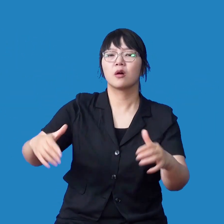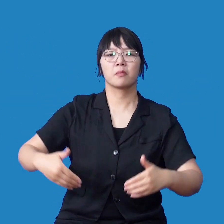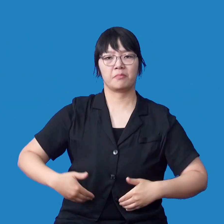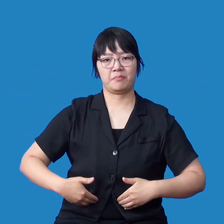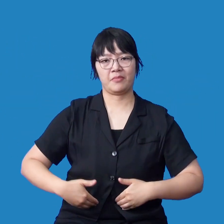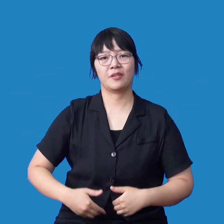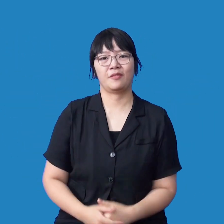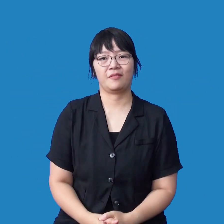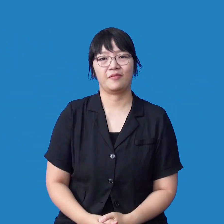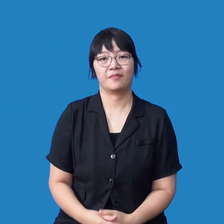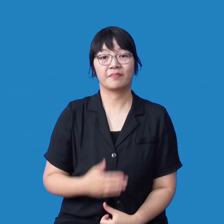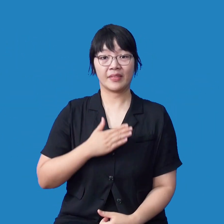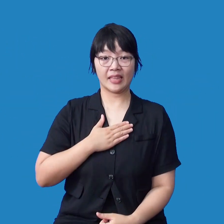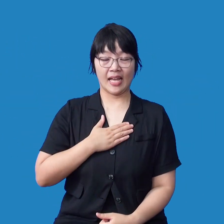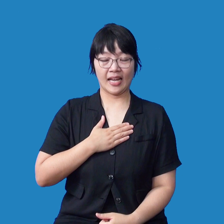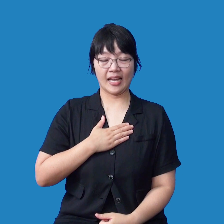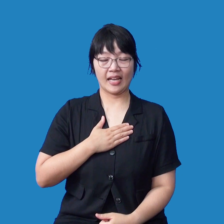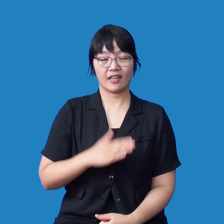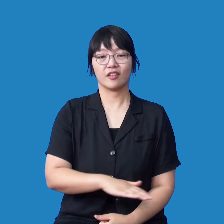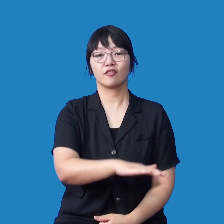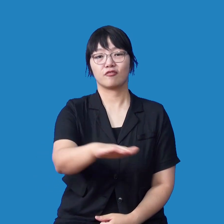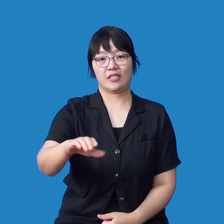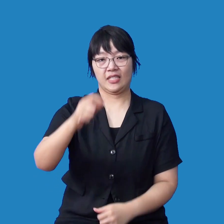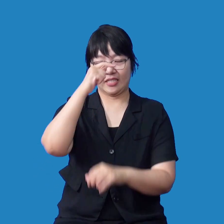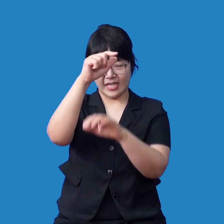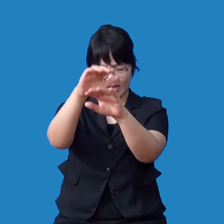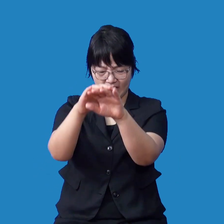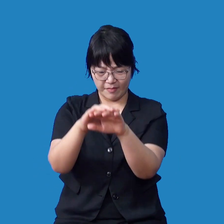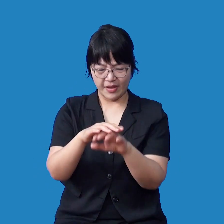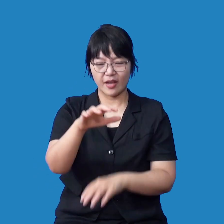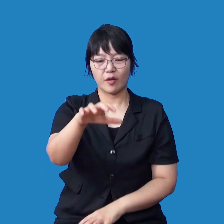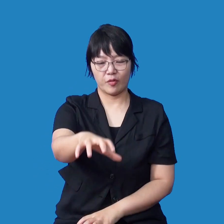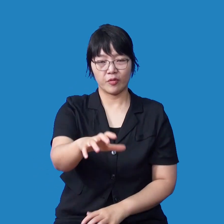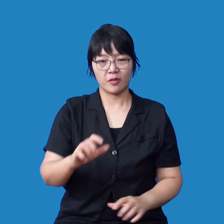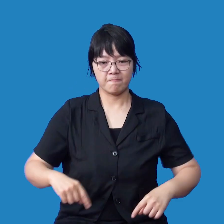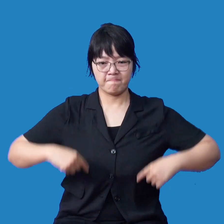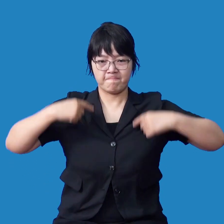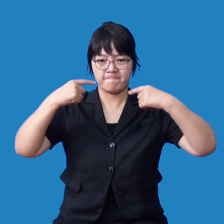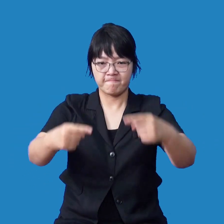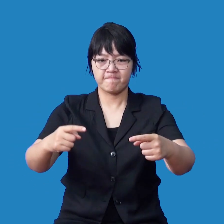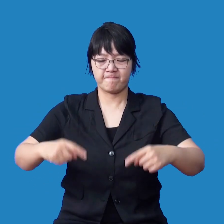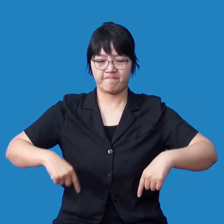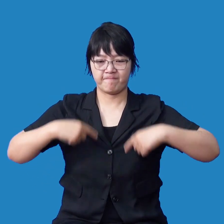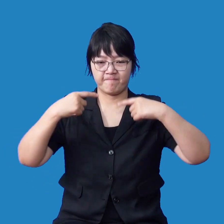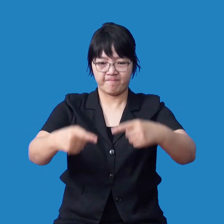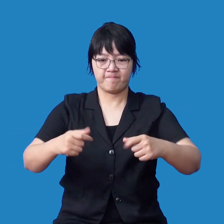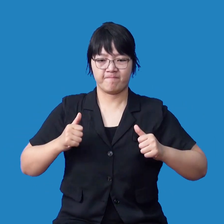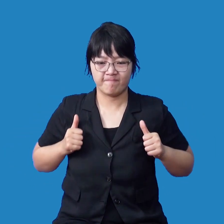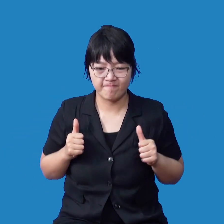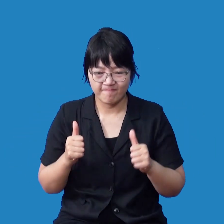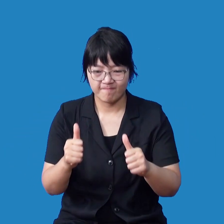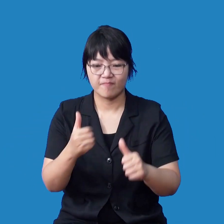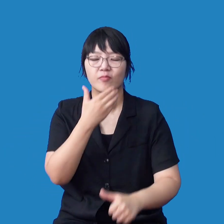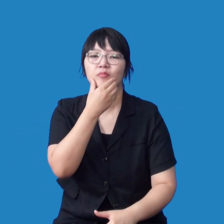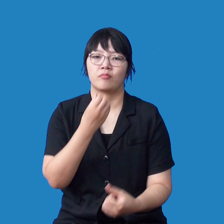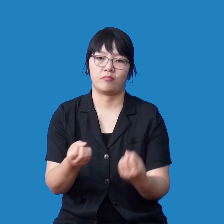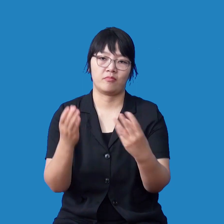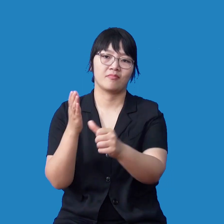우리 모두 예배의 자리에 다시 한번 모일 수 있기를 주의 이름으로 축복합니다.